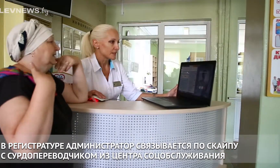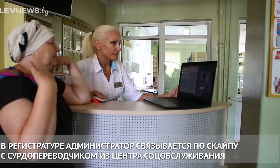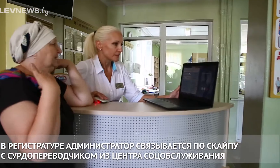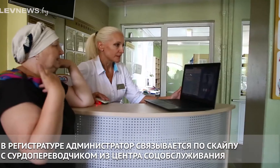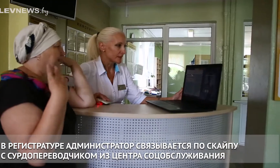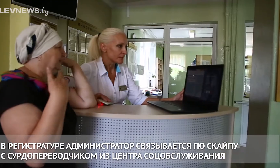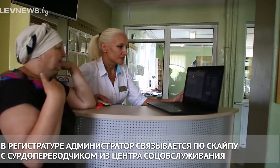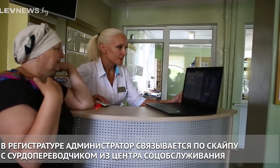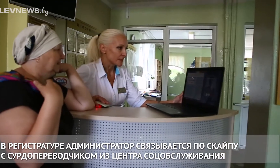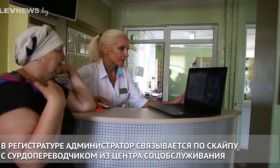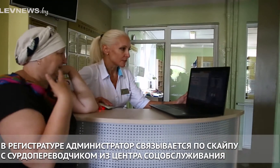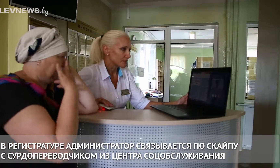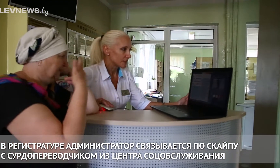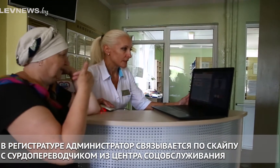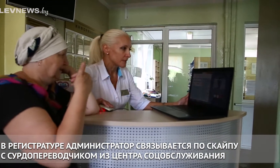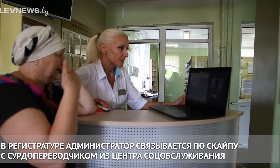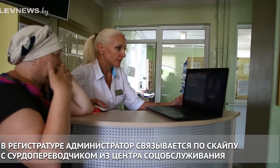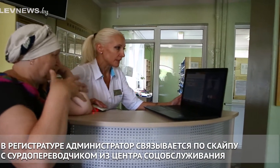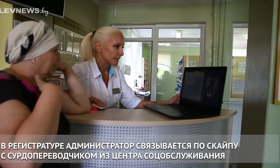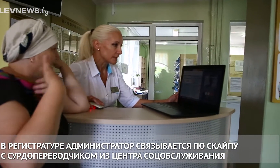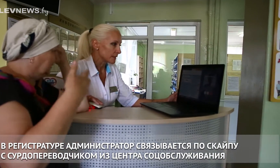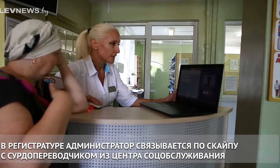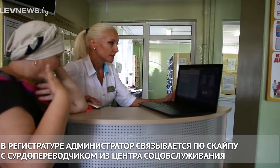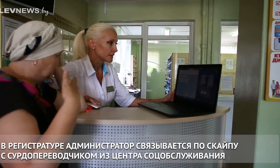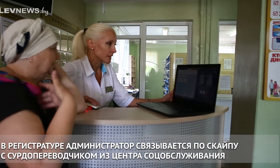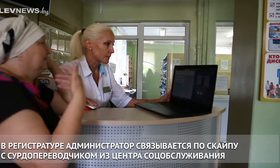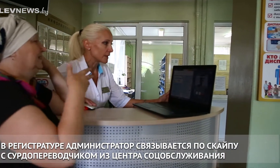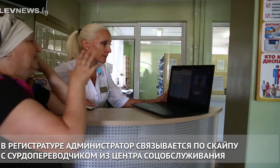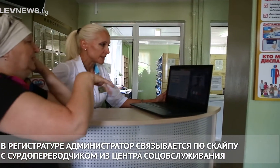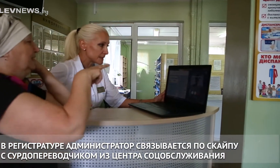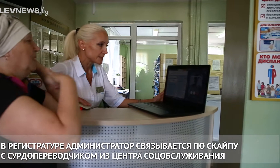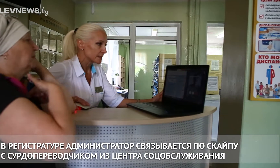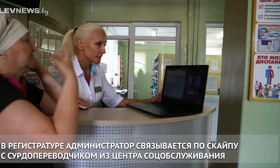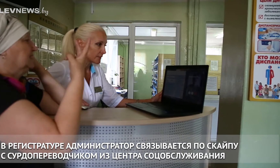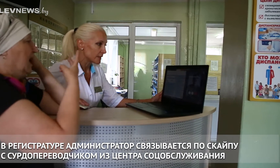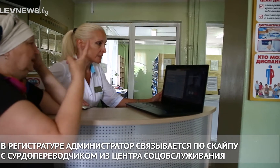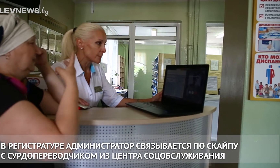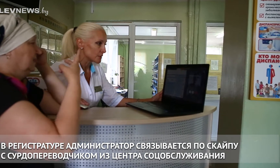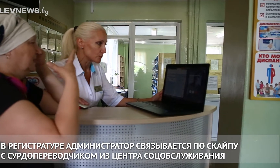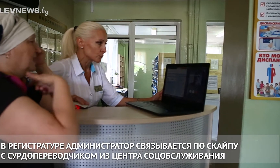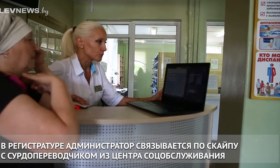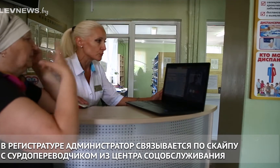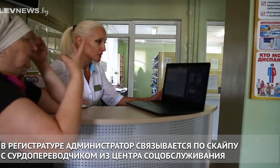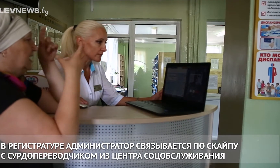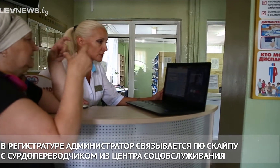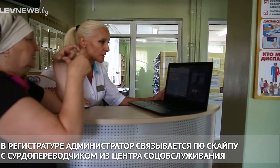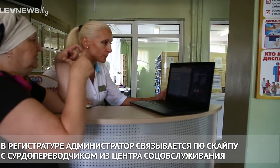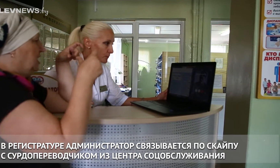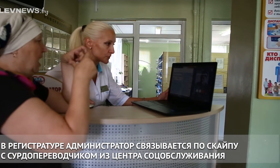Светлана Николаевна, здравствуйте. Третья поликлиника. К нам обратился инвалид по слуху. Нужна ваша